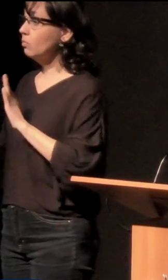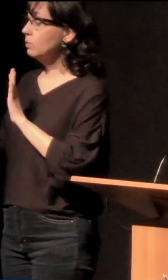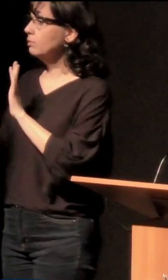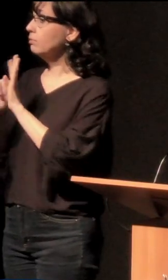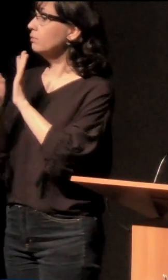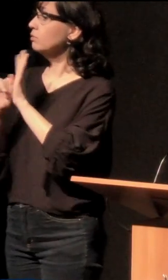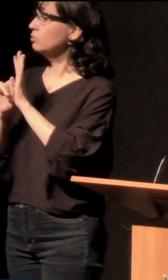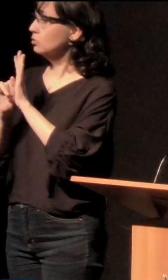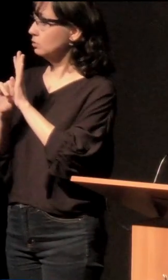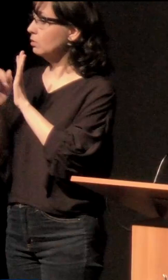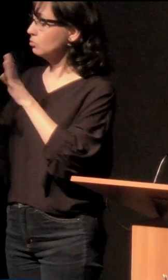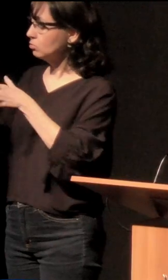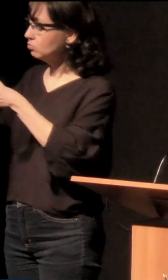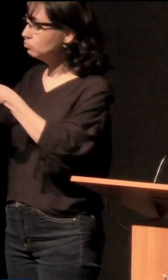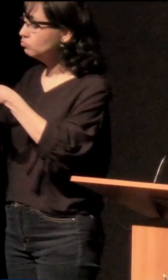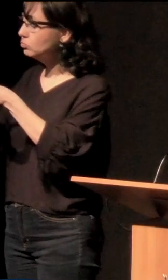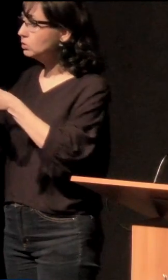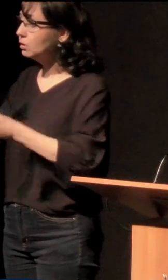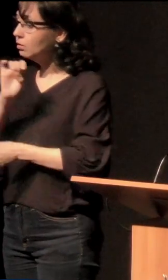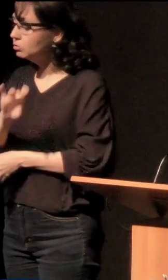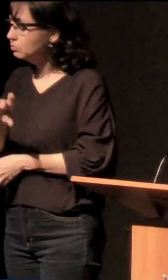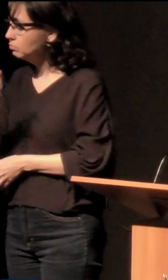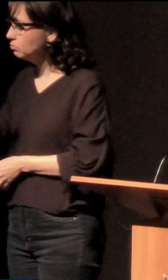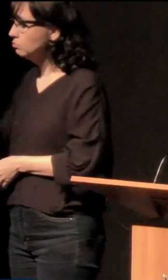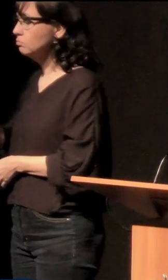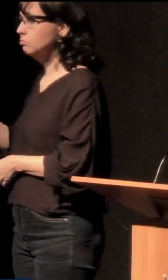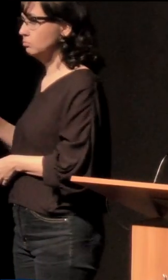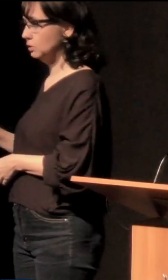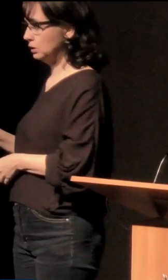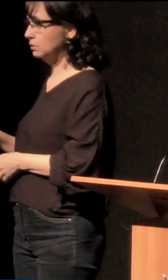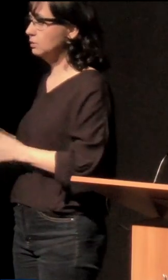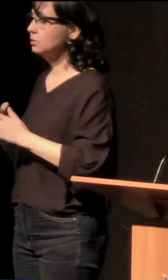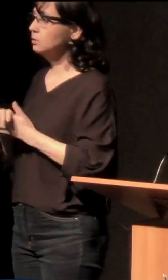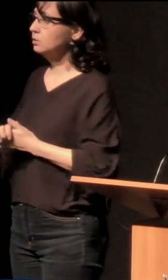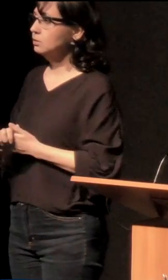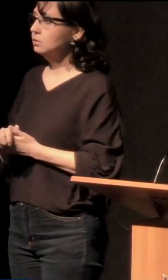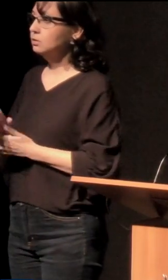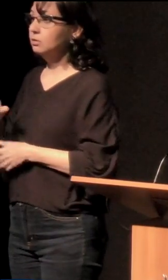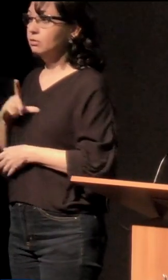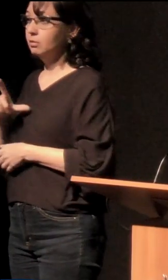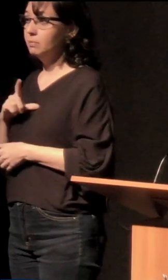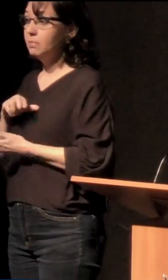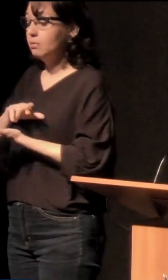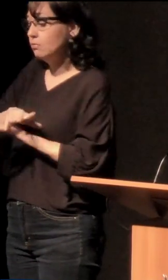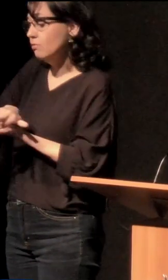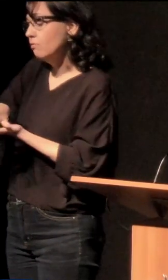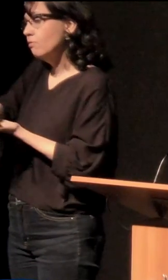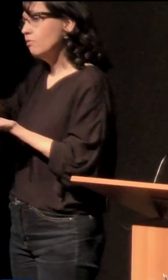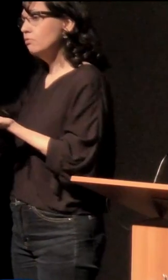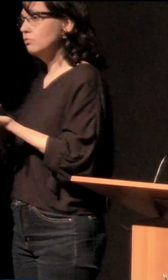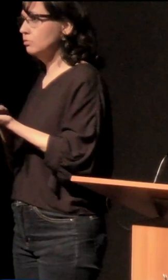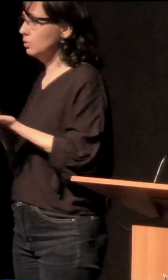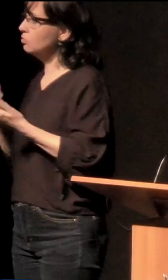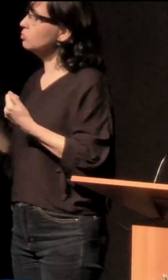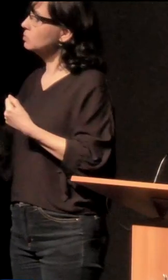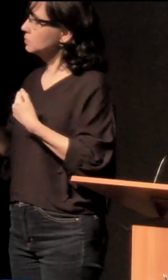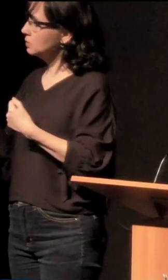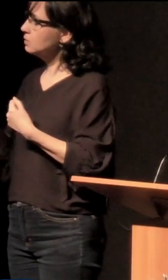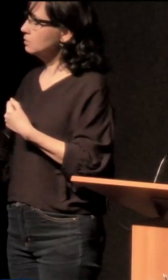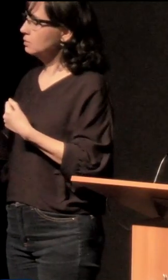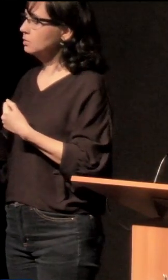como Comunidade da ancestralidade como comunidade quilombola Mas também essa diversidade precisa ser reconhecida né